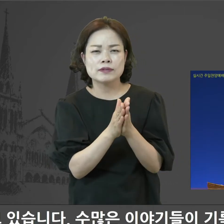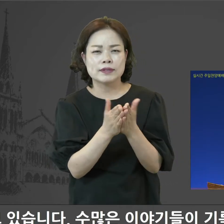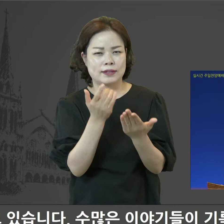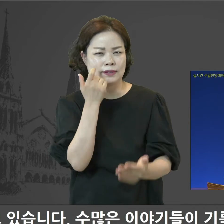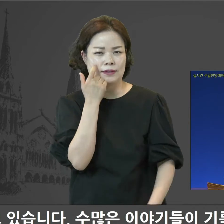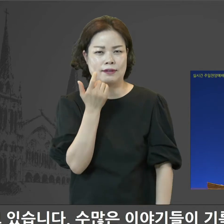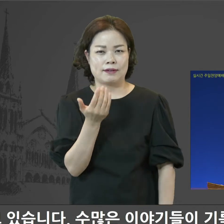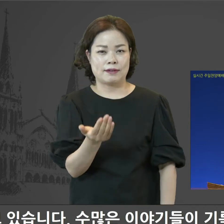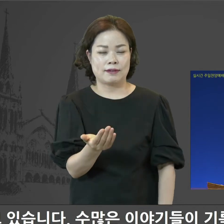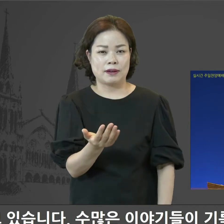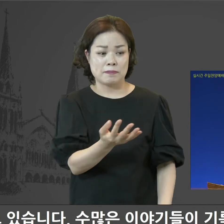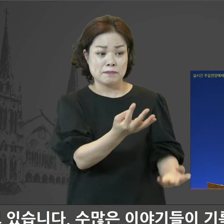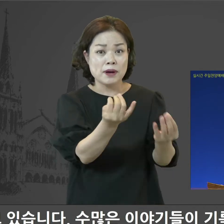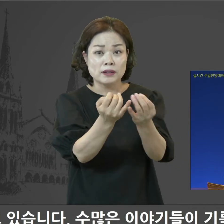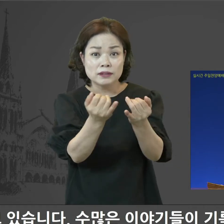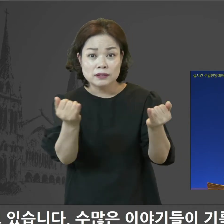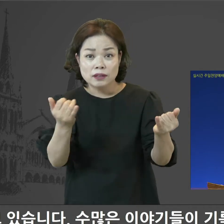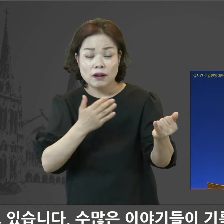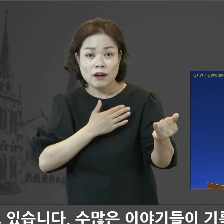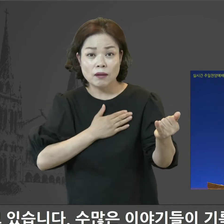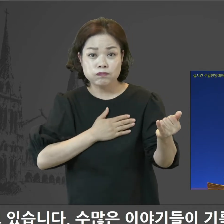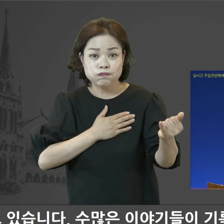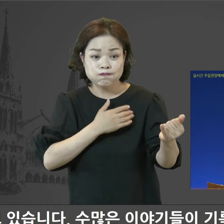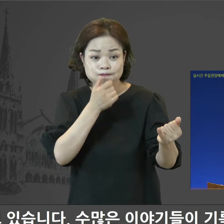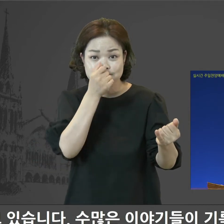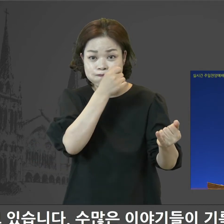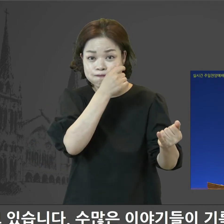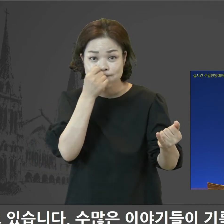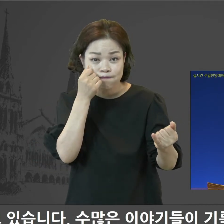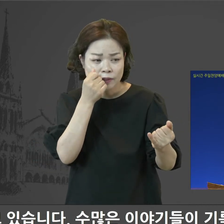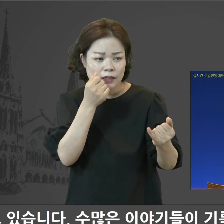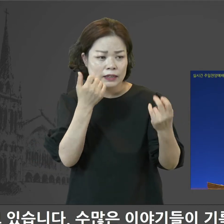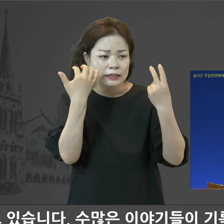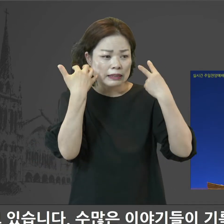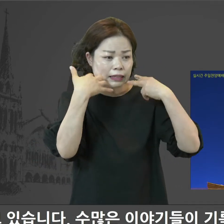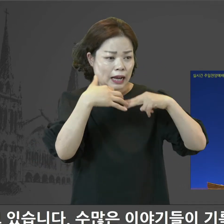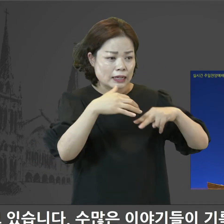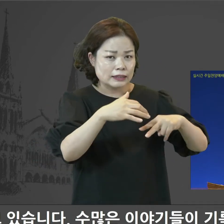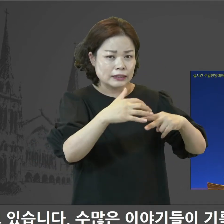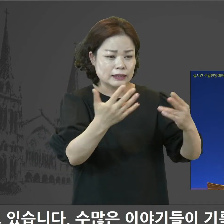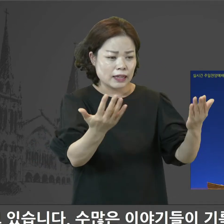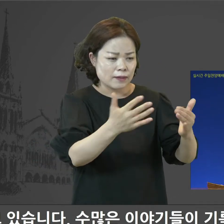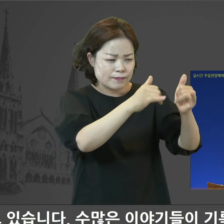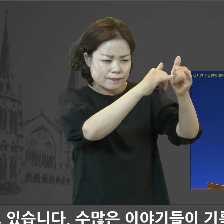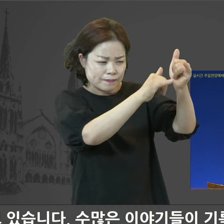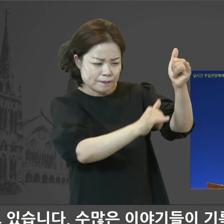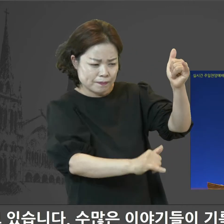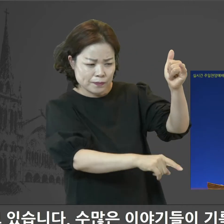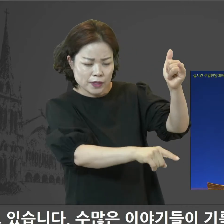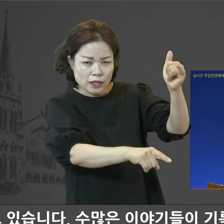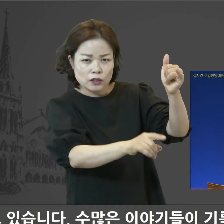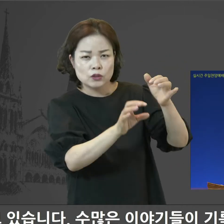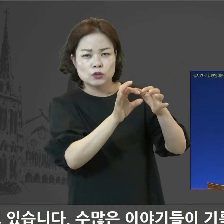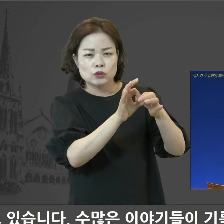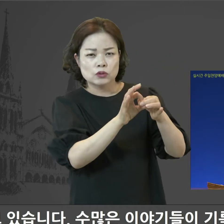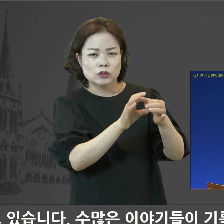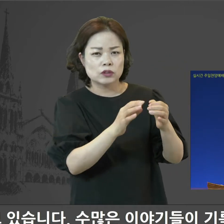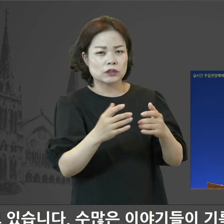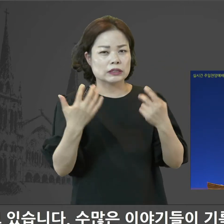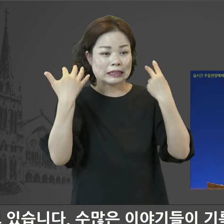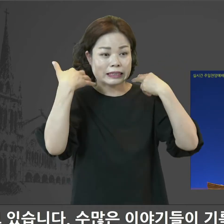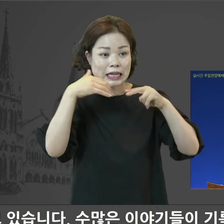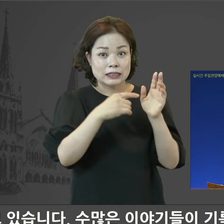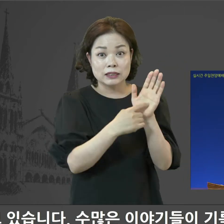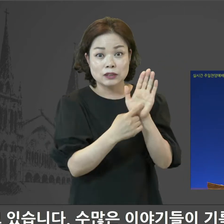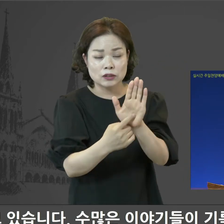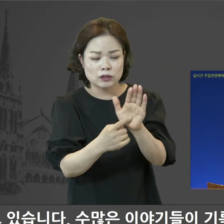책인가? 많은 사람들이 알고 있는 것처럼 다니엘의 행적, 다니엘의 모습을 통해서 그를 드러내고 우리